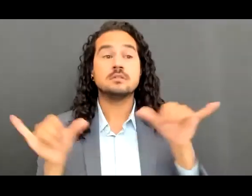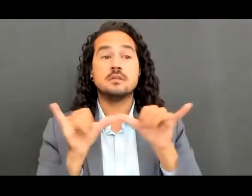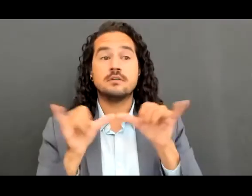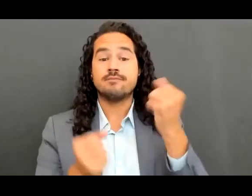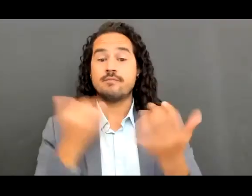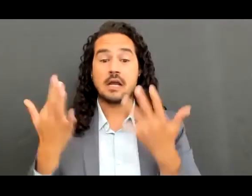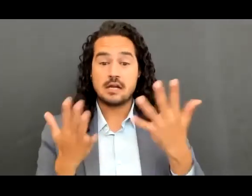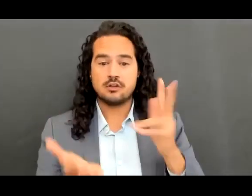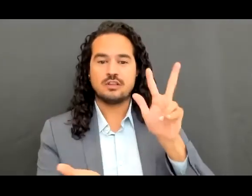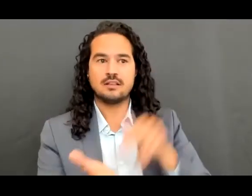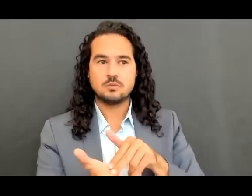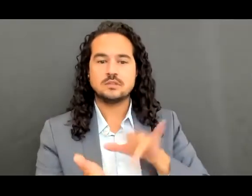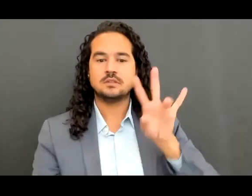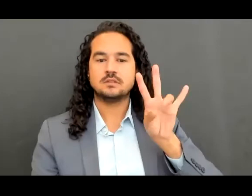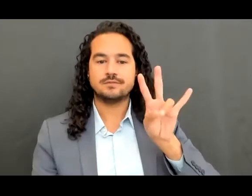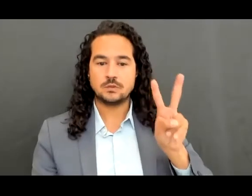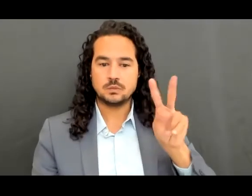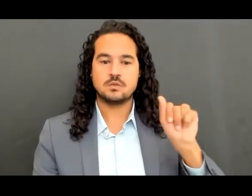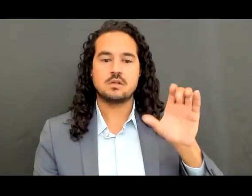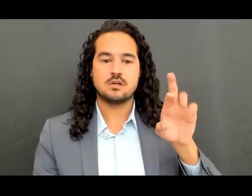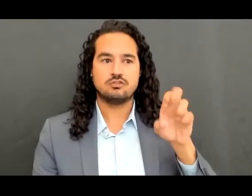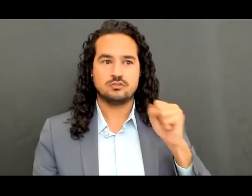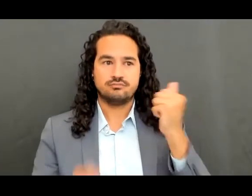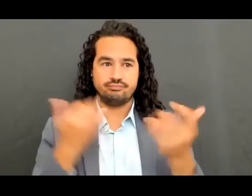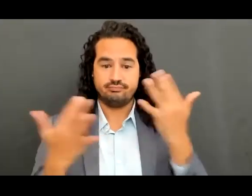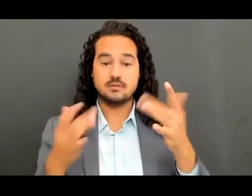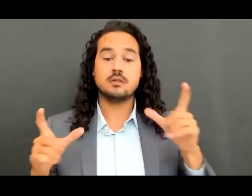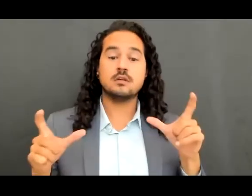3,072 acres, 10% de contenimiento,